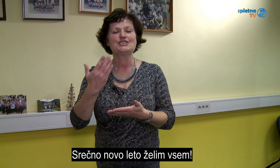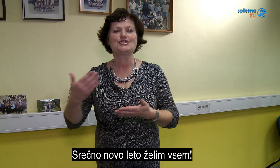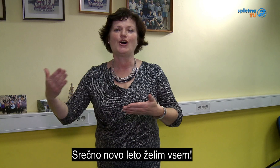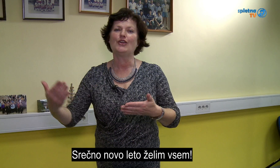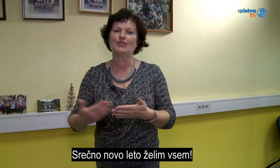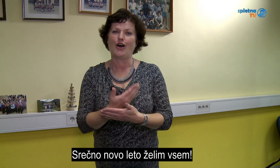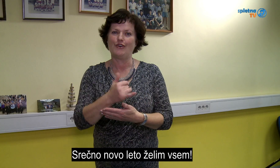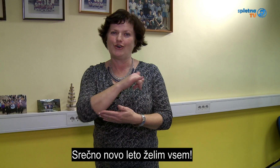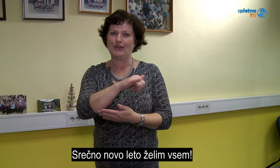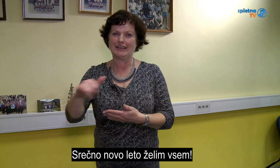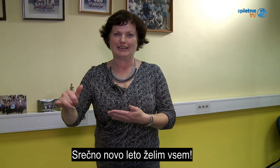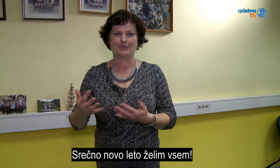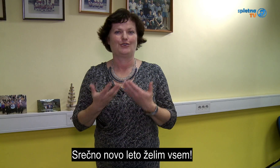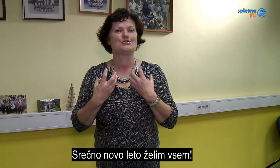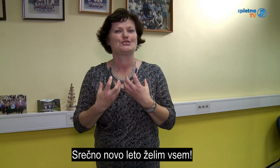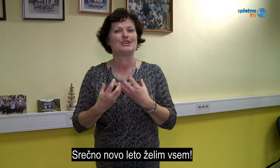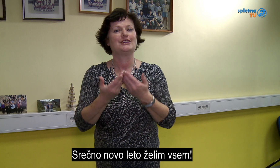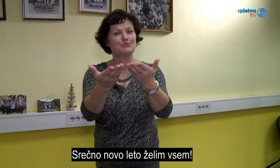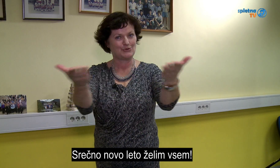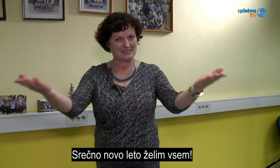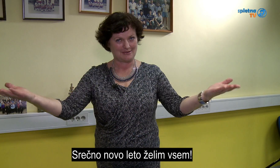Srečno novo leto želim vsem.